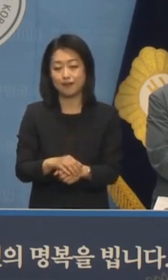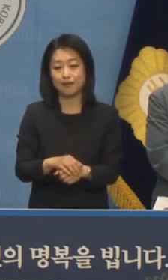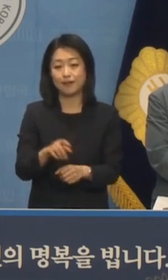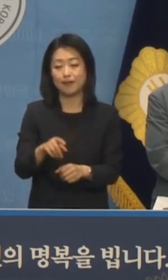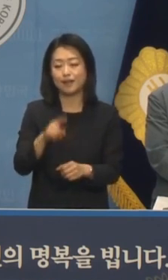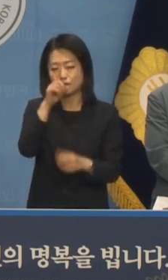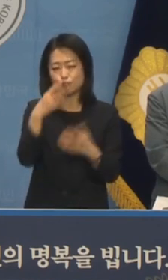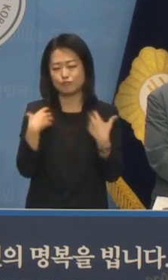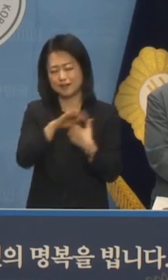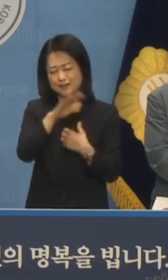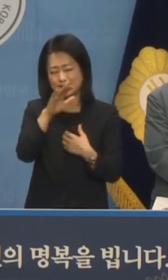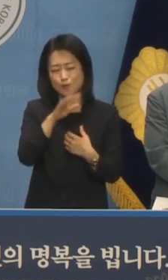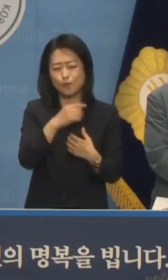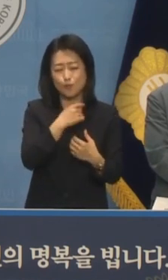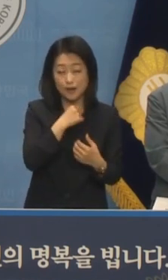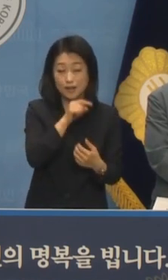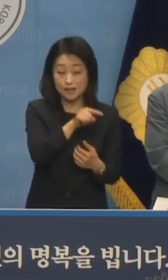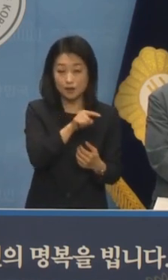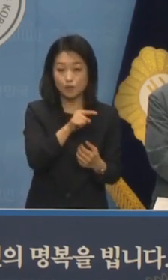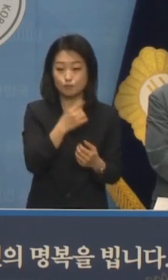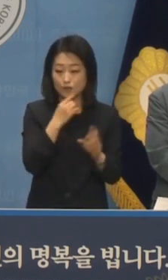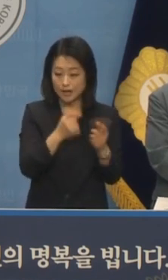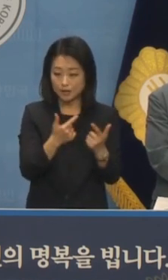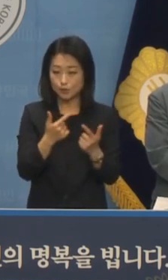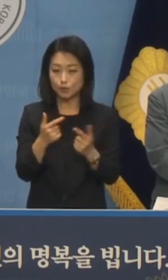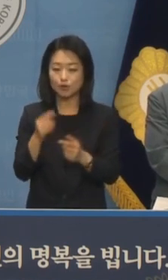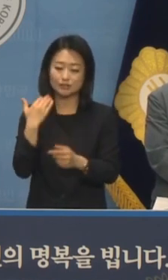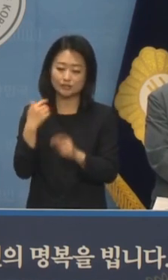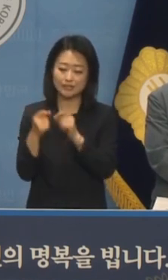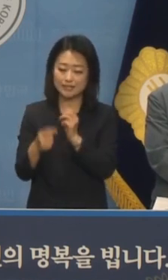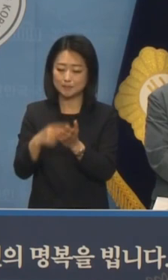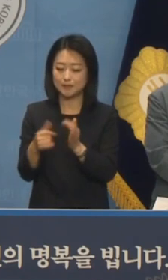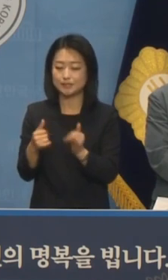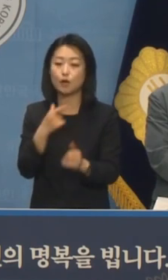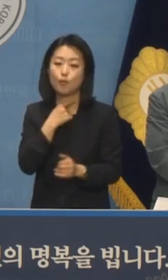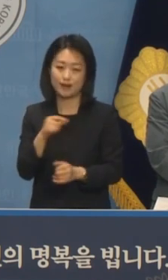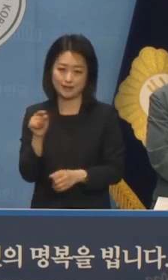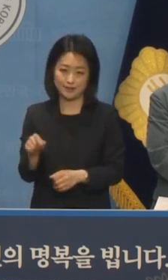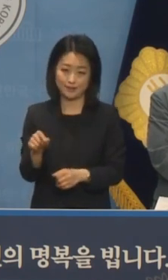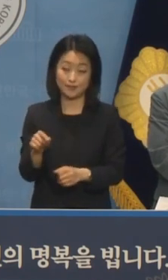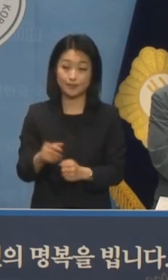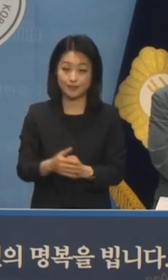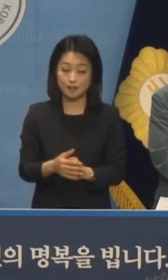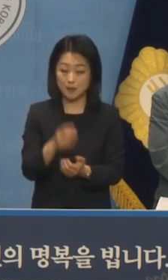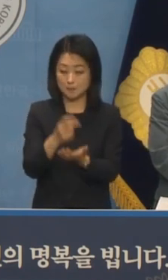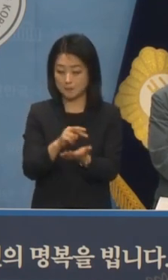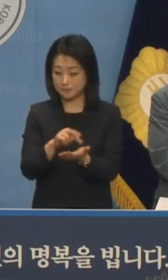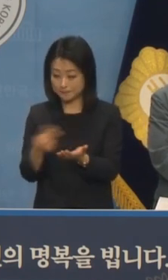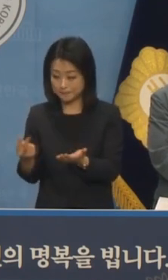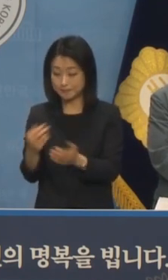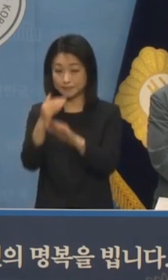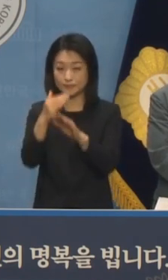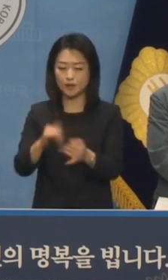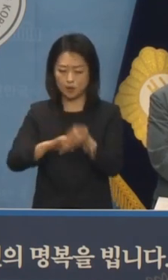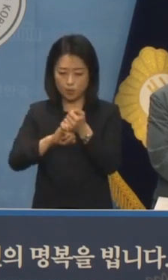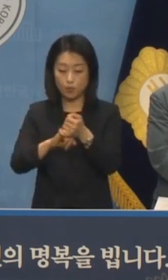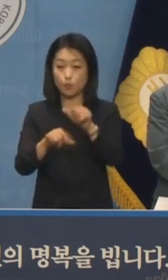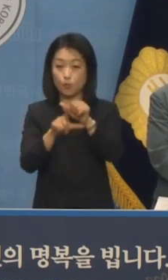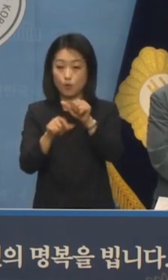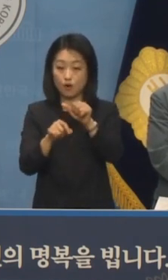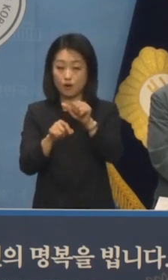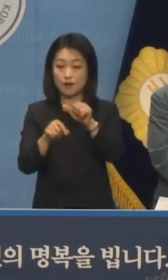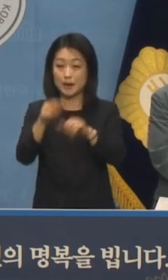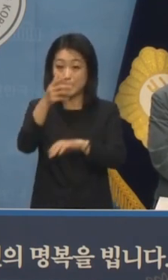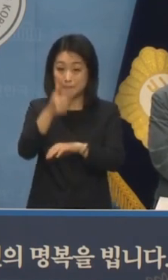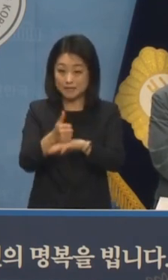원하는 개선 방안입니다. 그래서 이 내용이 포함되어 있는 개정 법률안이 반드시 5월